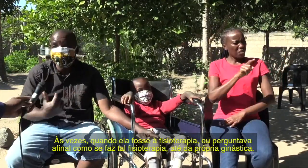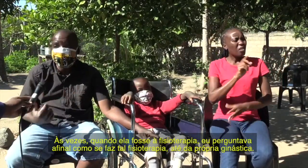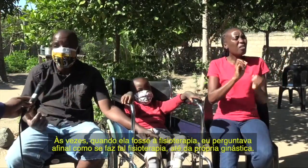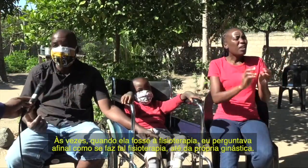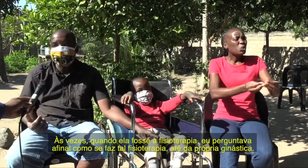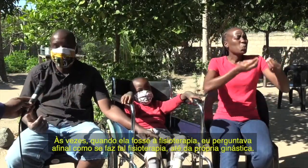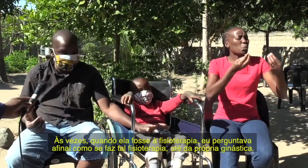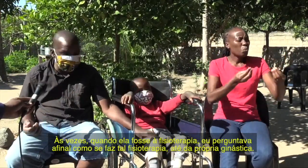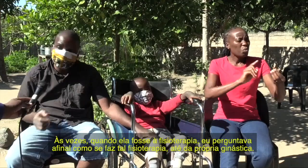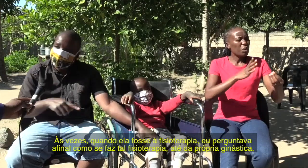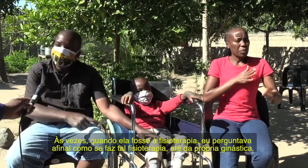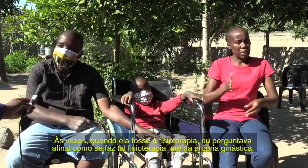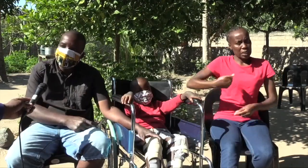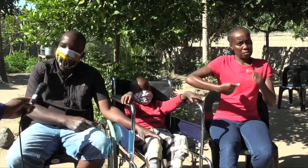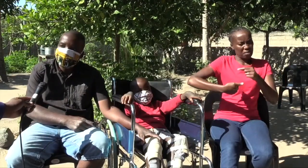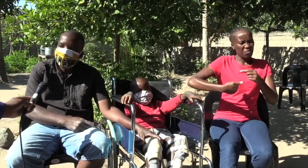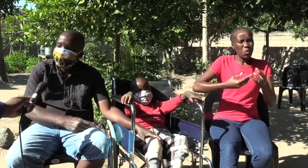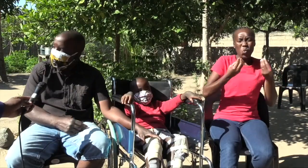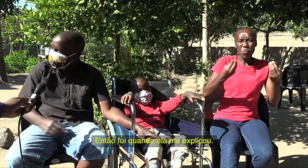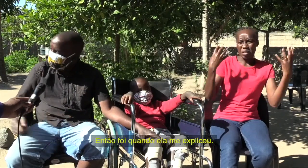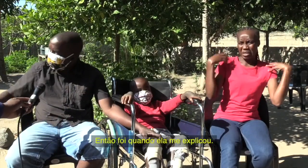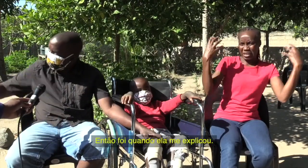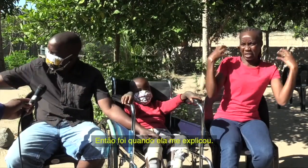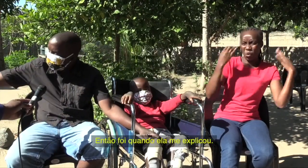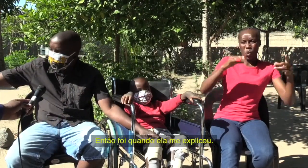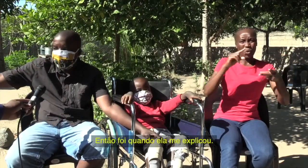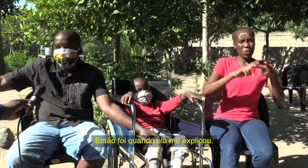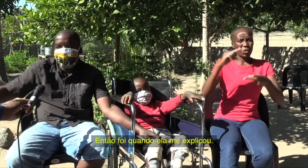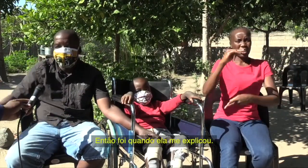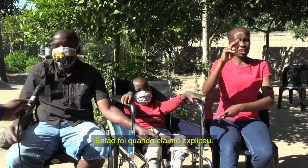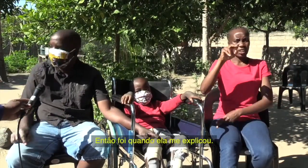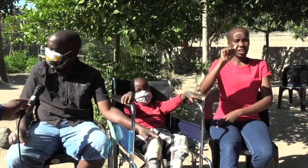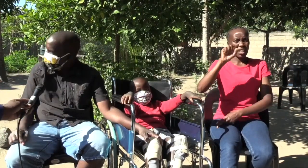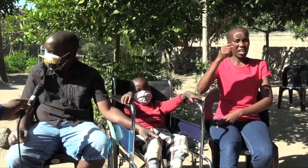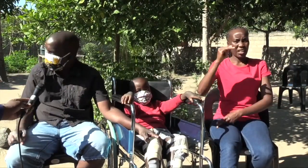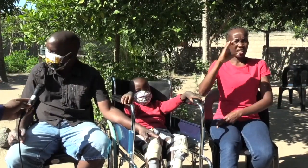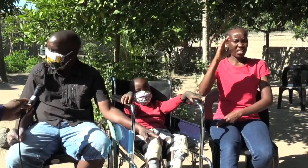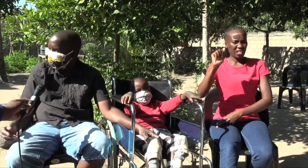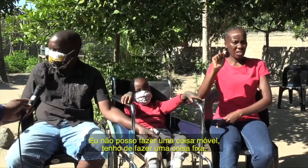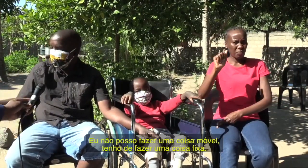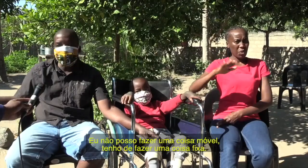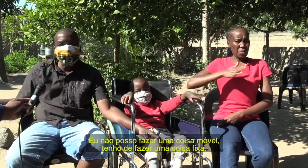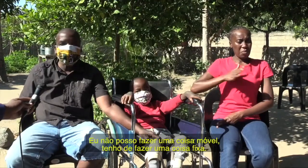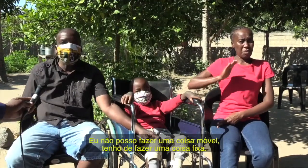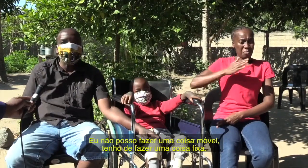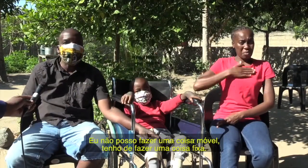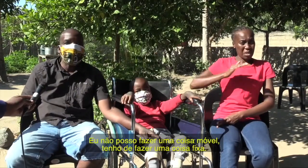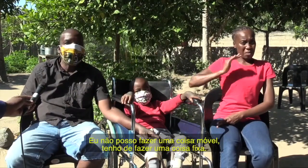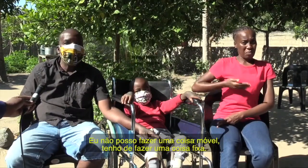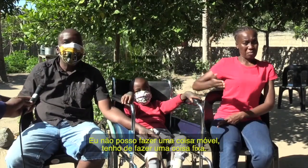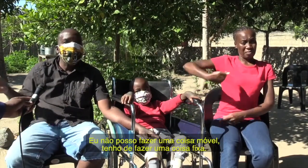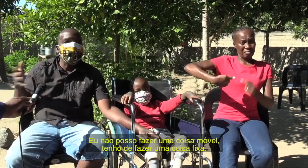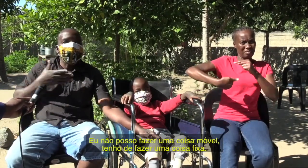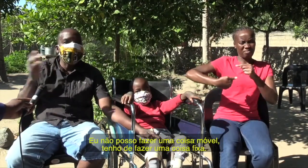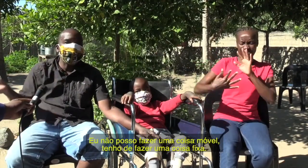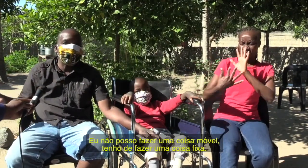fisioterapia lá além da própria ginástica então quando ela também me explicou isto então eu não posso fazer uma coisa